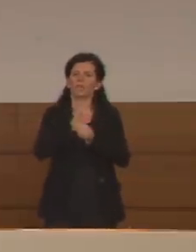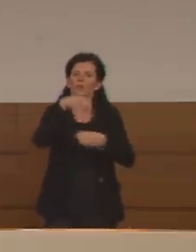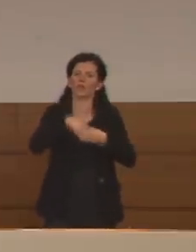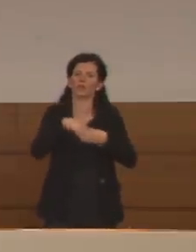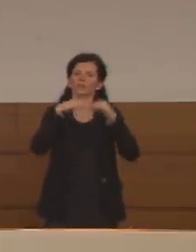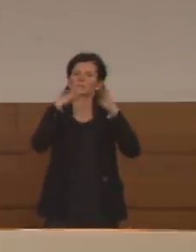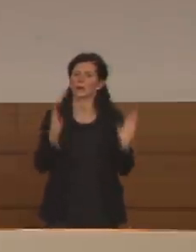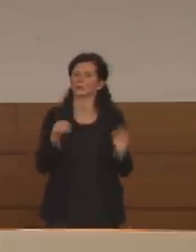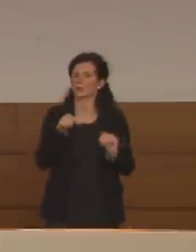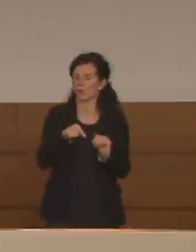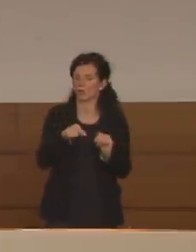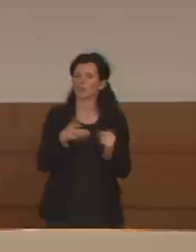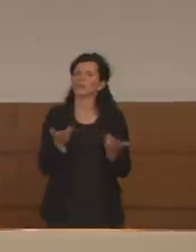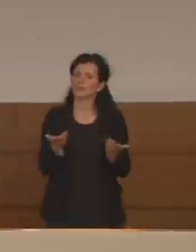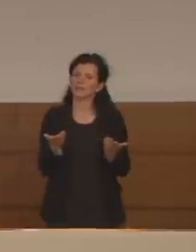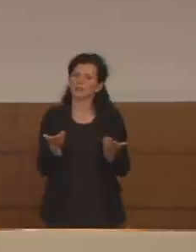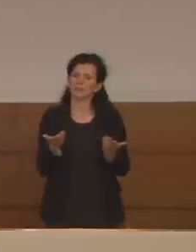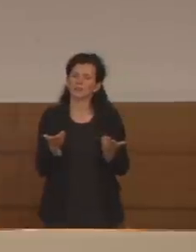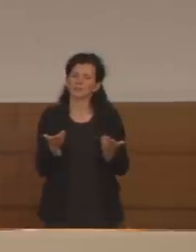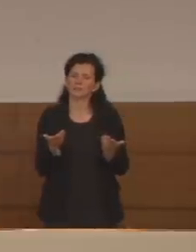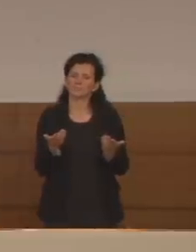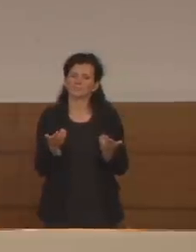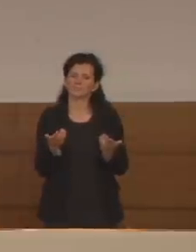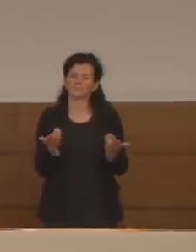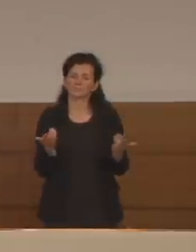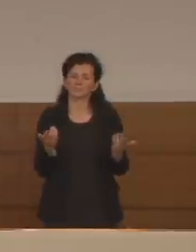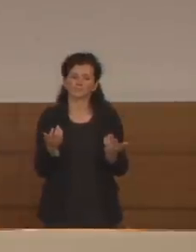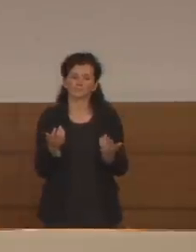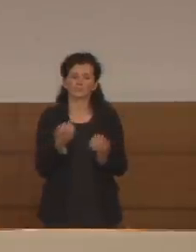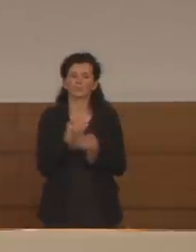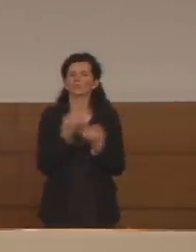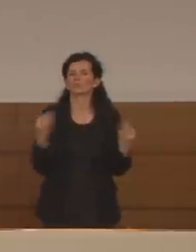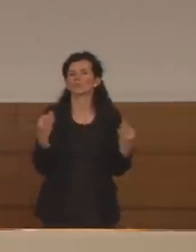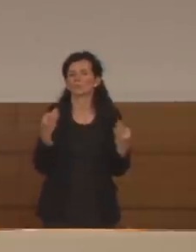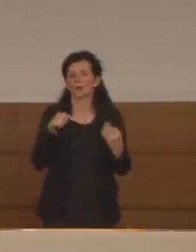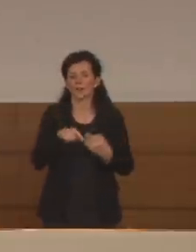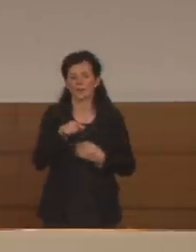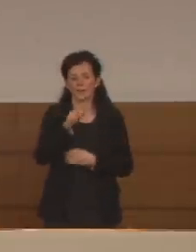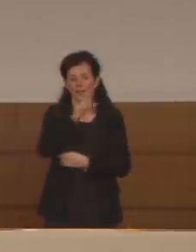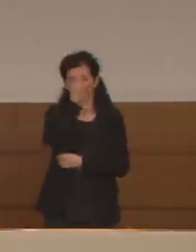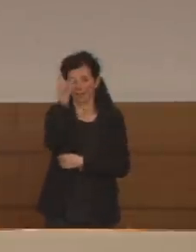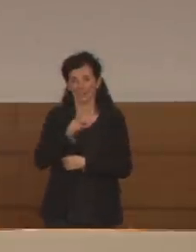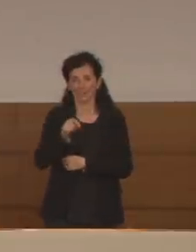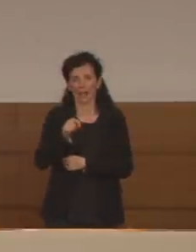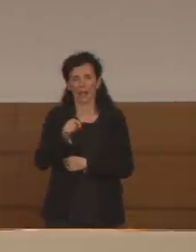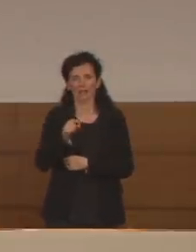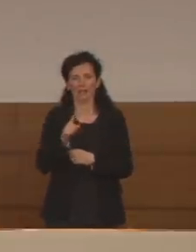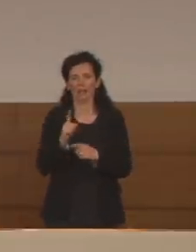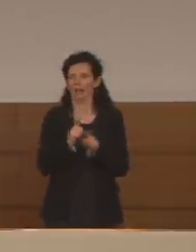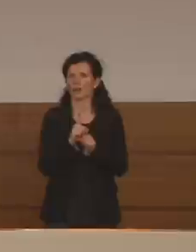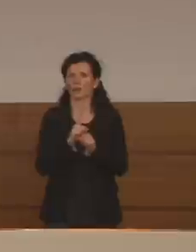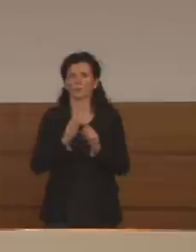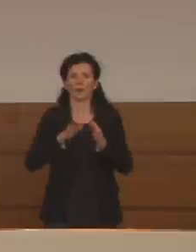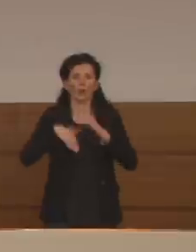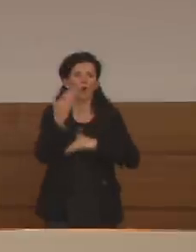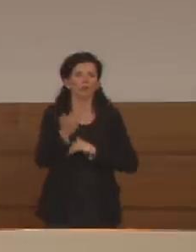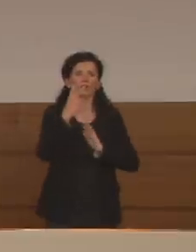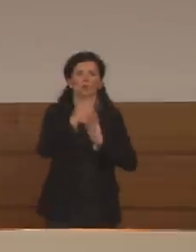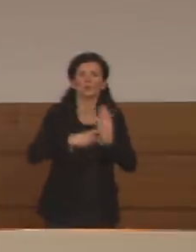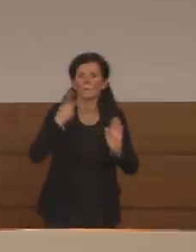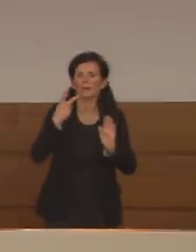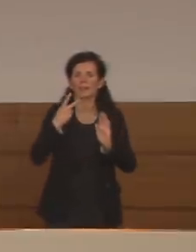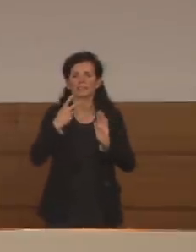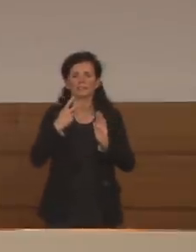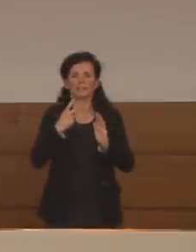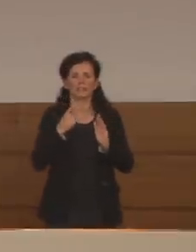per cui è chiaro che nel momento in cui era un paese che non può reggere lockdown volte due mesi tre mesi